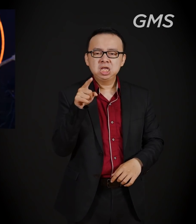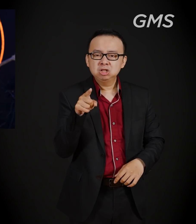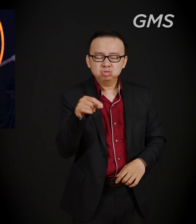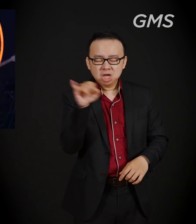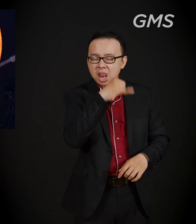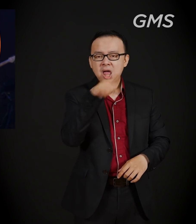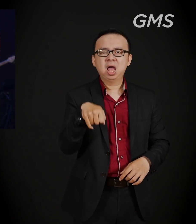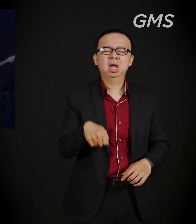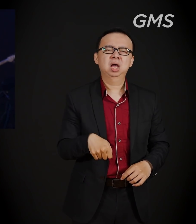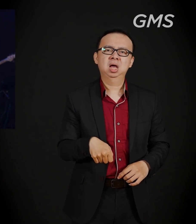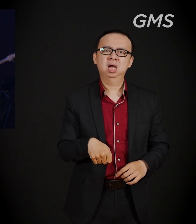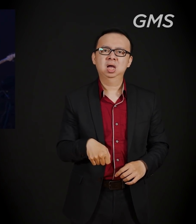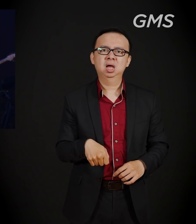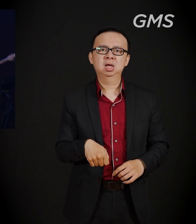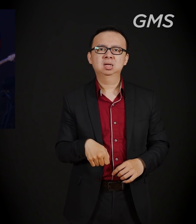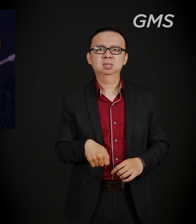dalam hidup saudara.